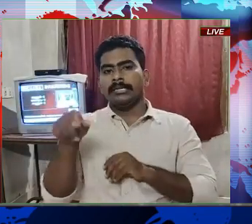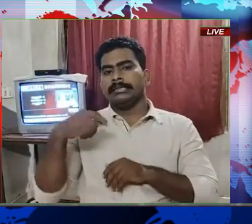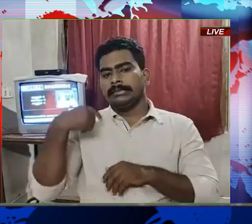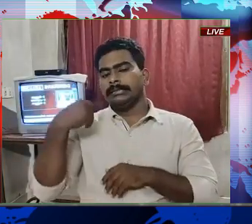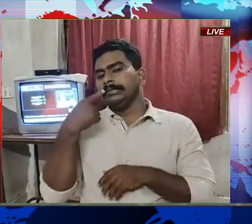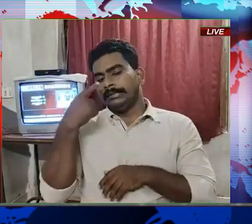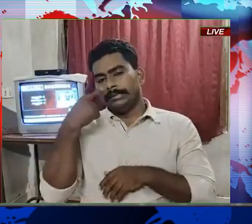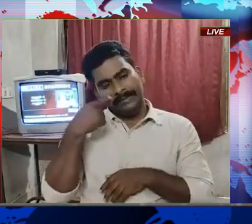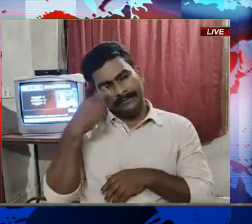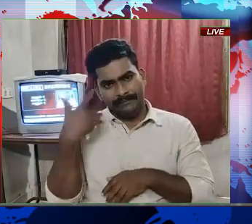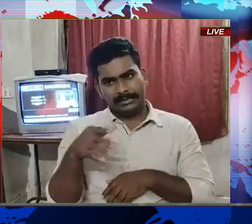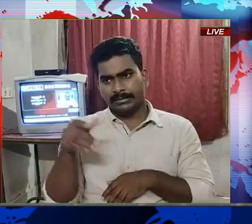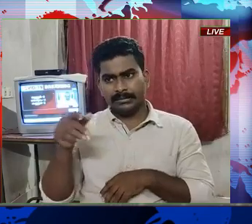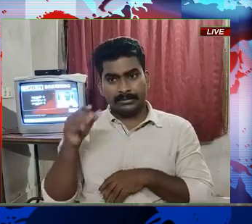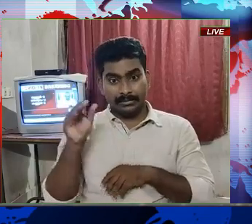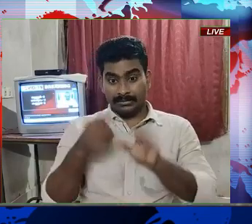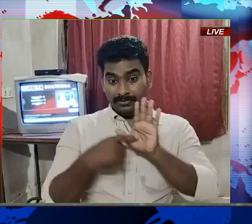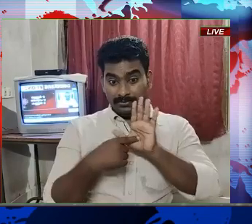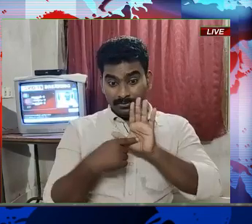രാജ്യത്തെ ഏറ്റവും മികച്ച